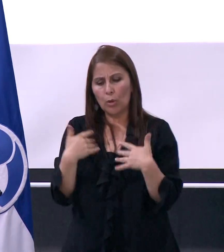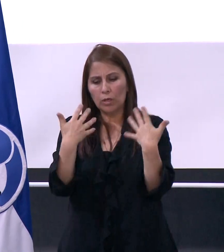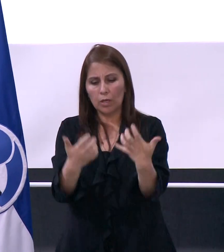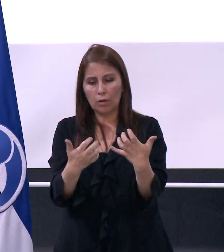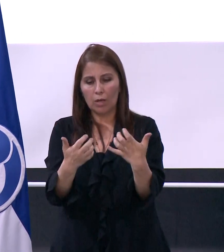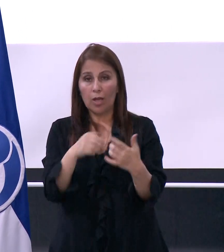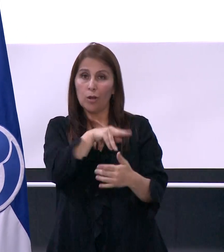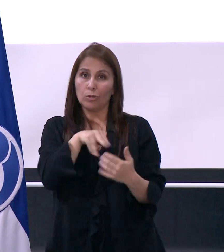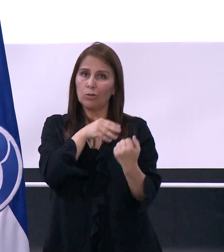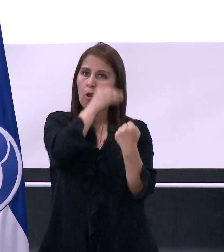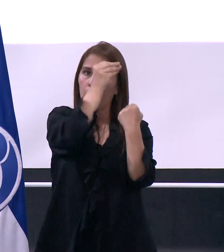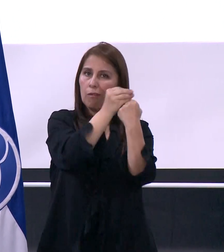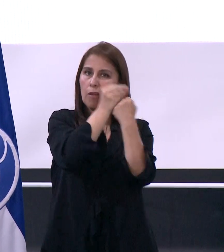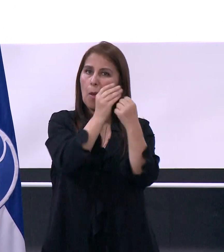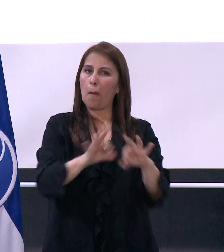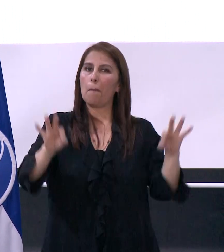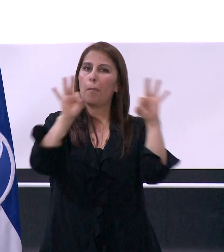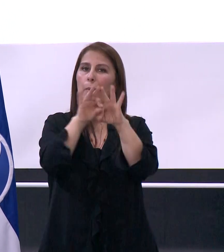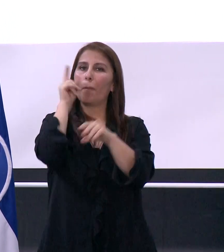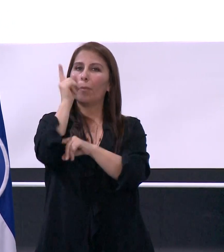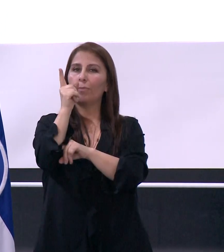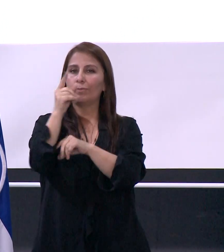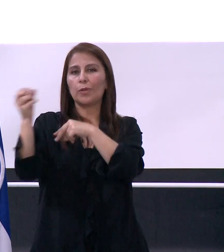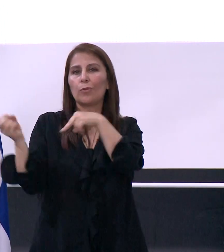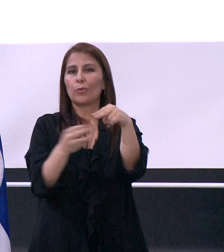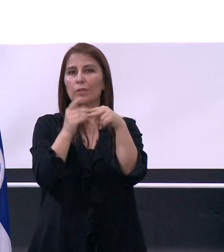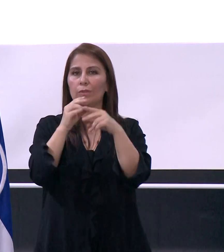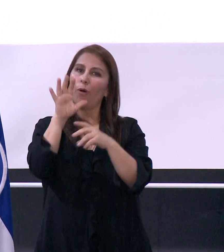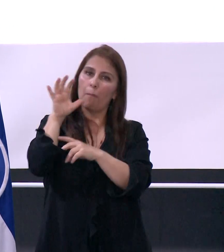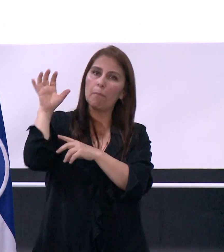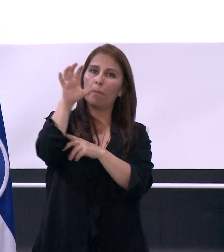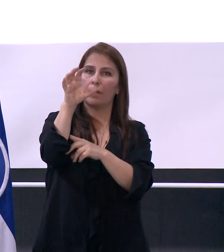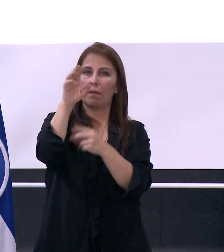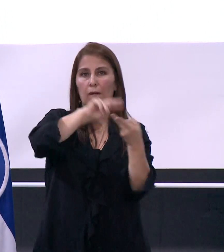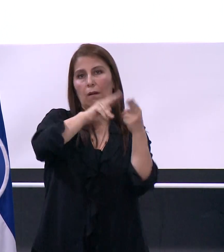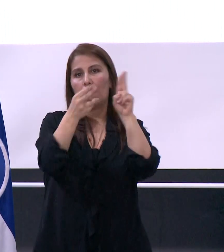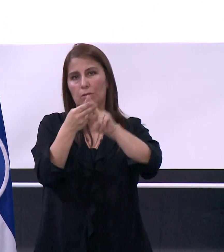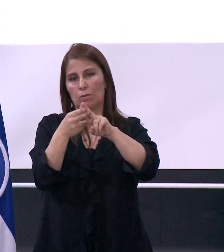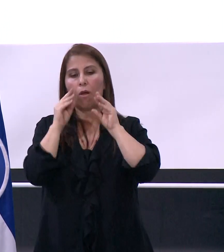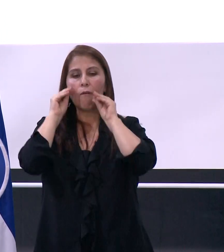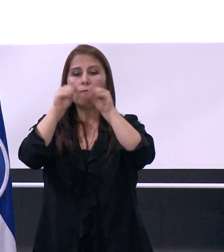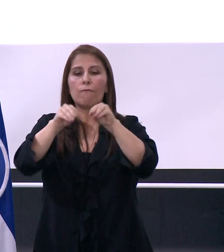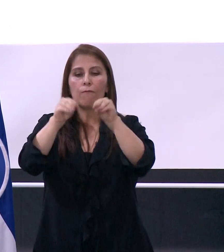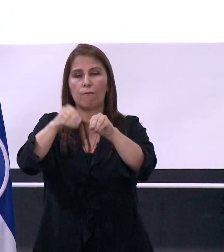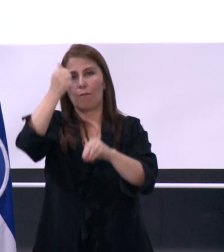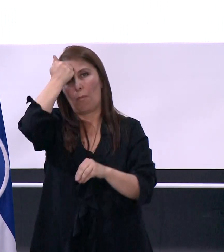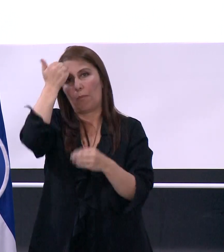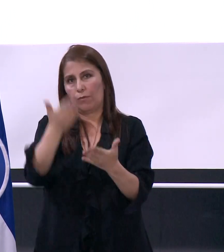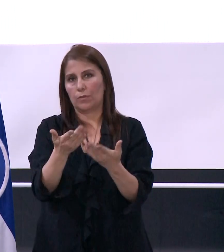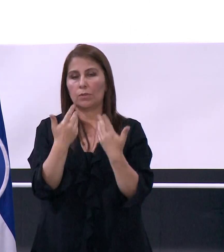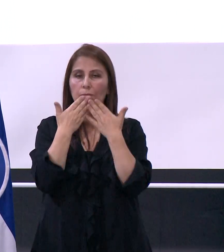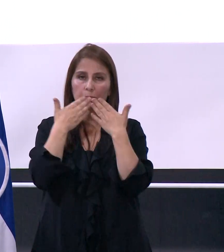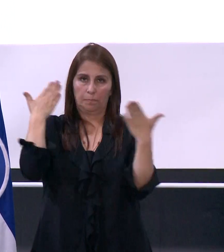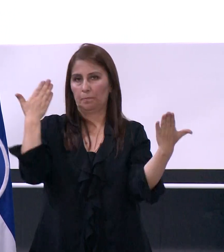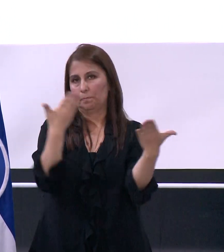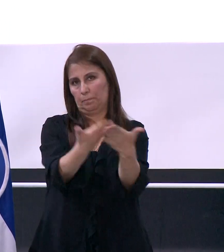importante para la política educativa del país en particular en lo relacionado con la formación de maestros gracias